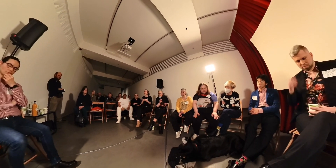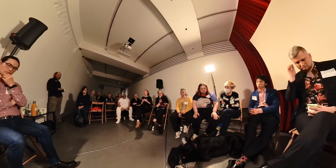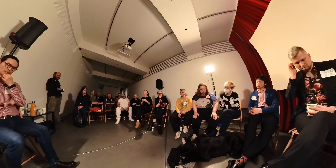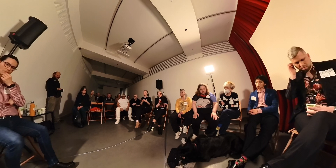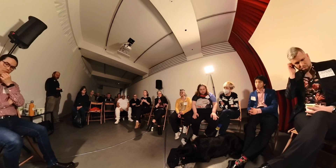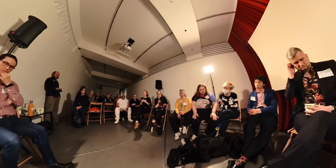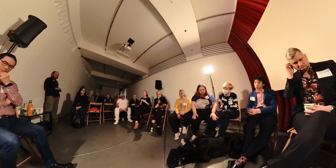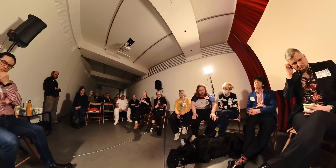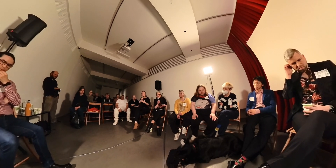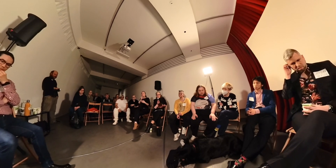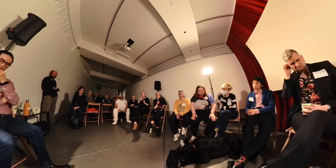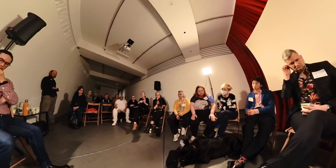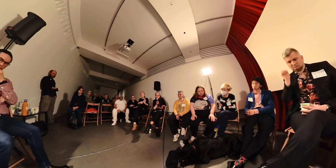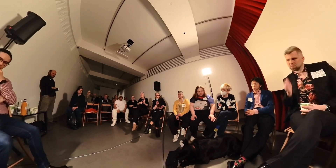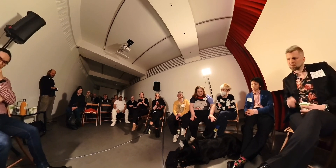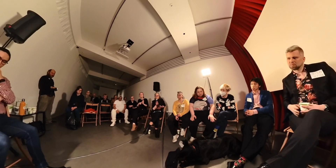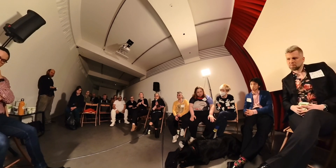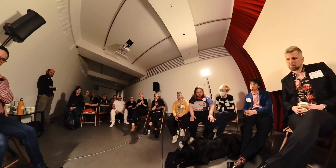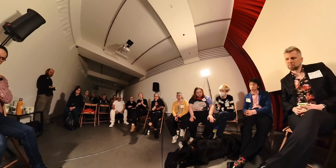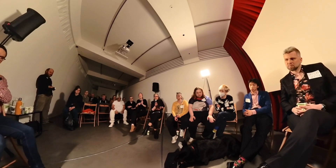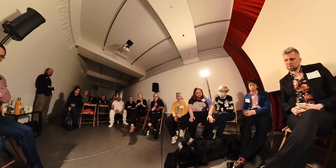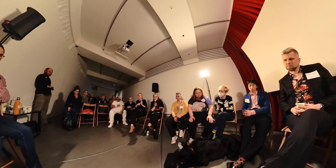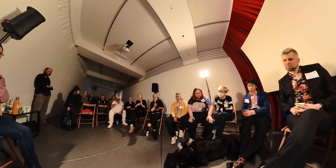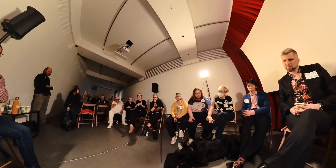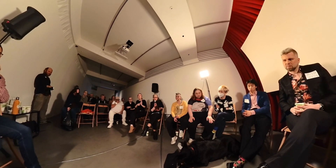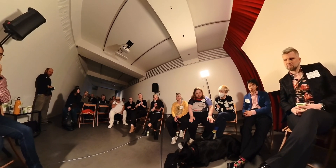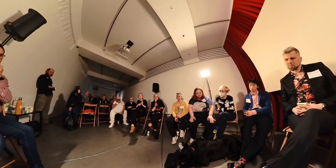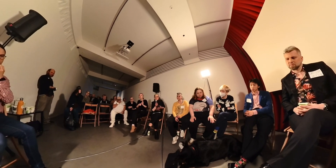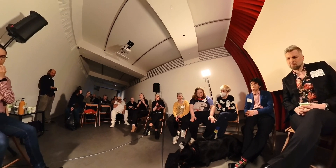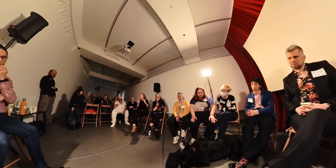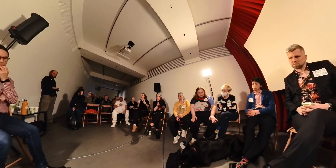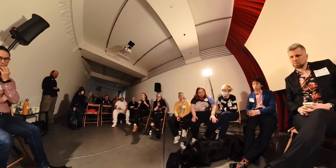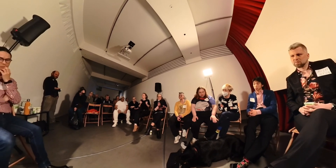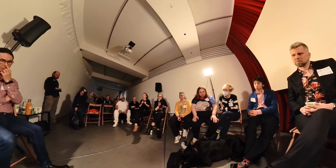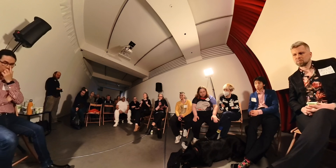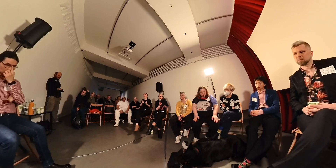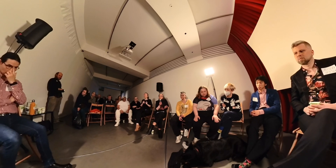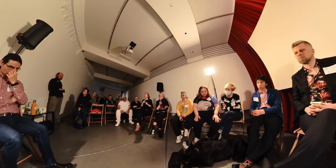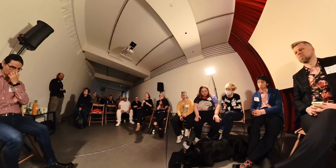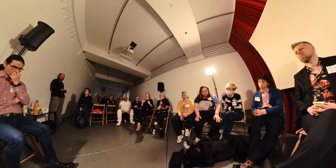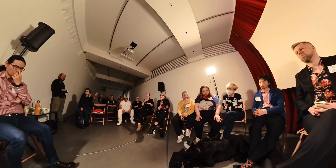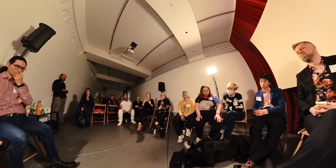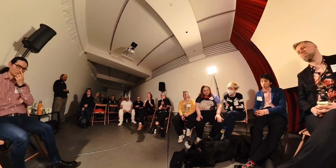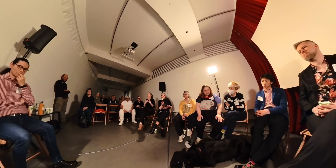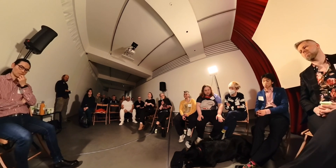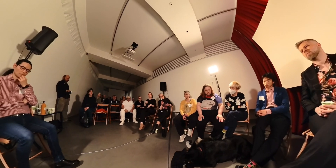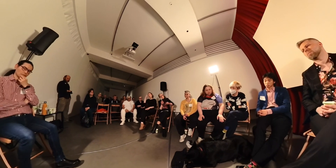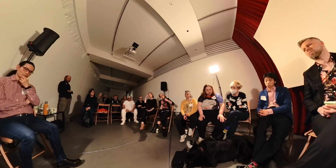tady ta stránka té reprezentace, jako jsem cítila, že to musí být jako stejně podstatná i vlastně ten fakt už samotný,